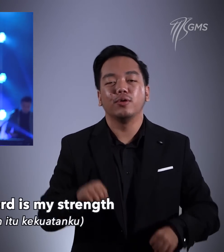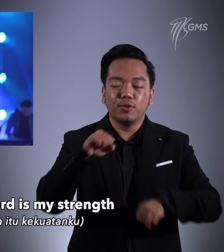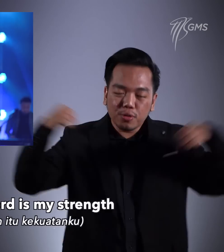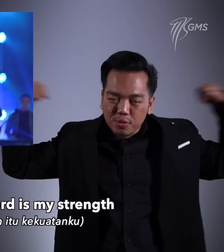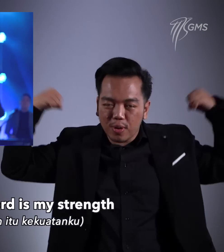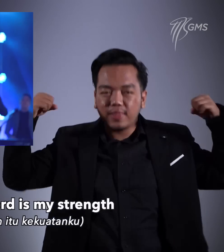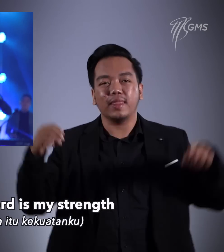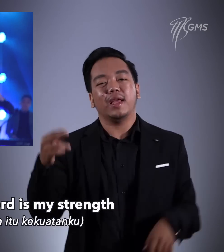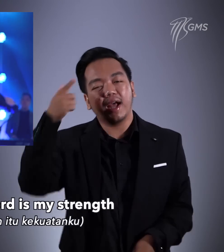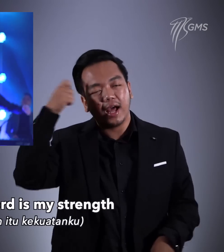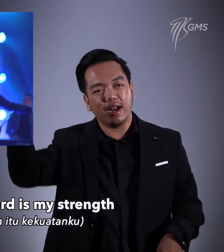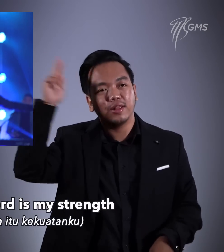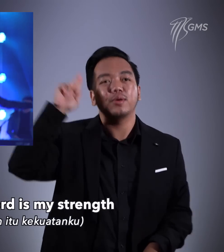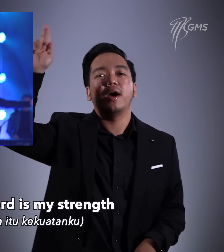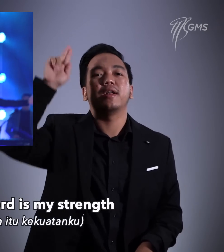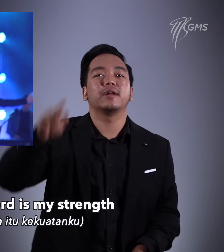because the